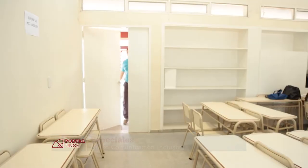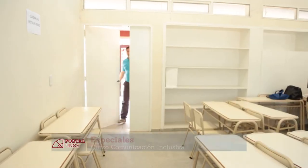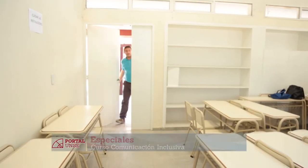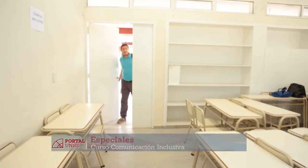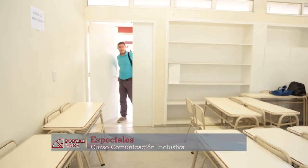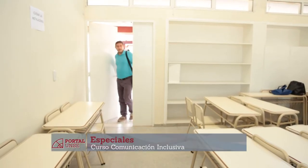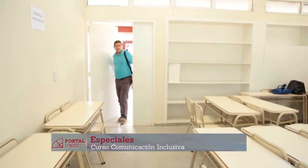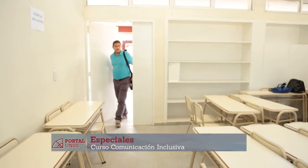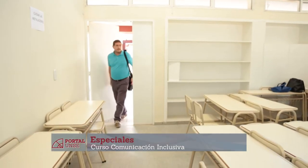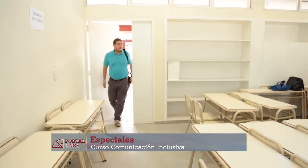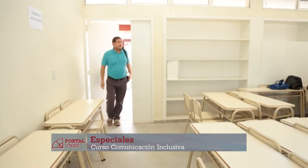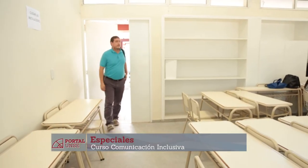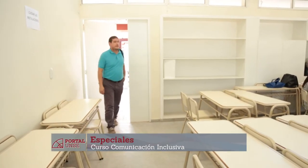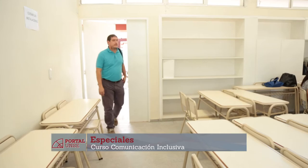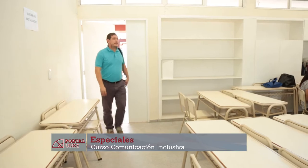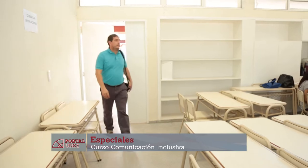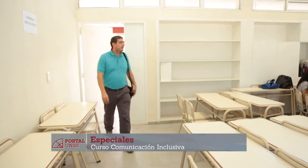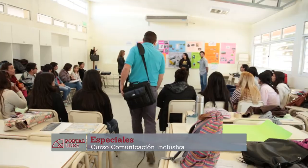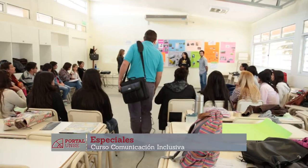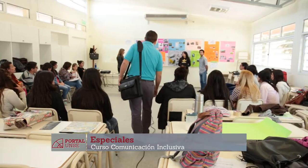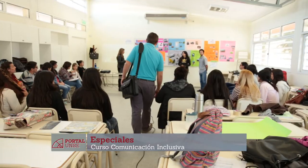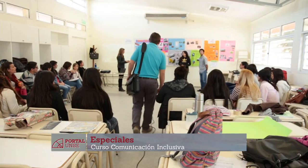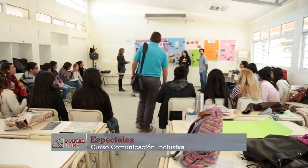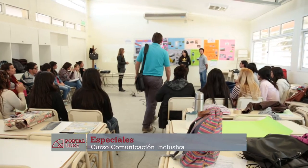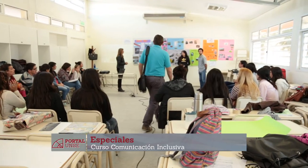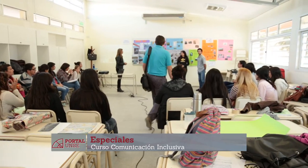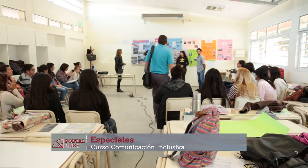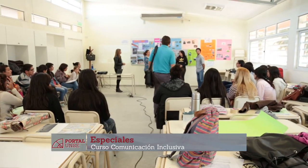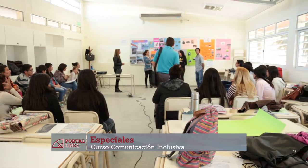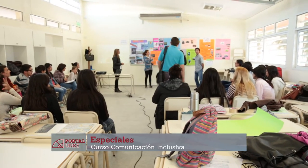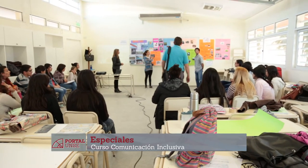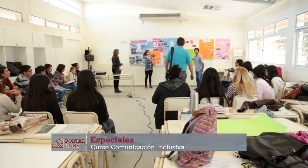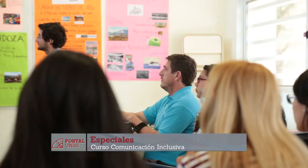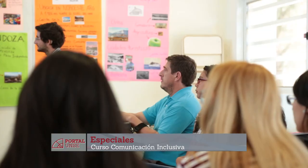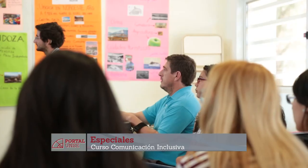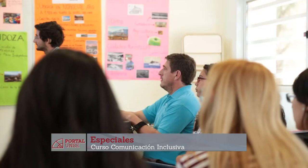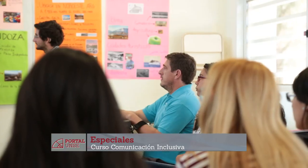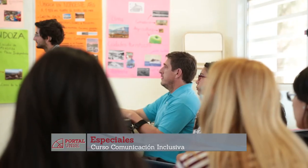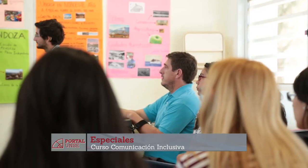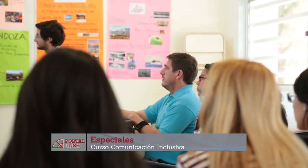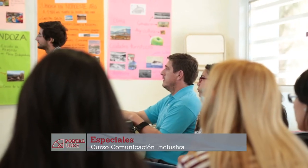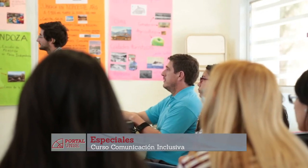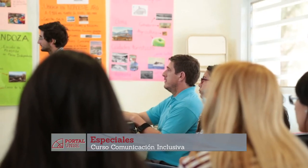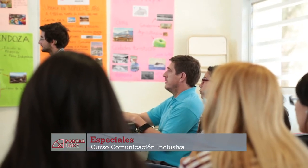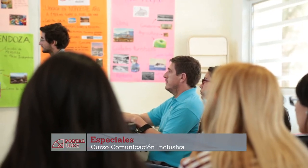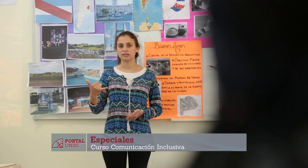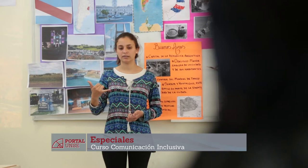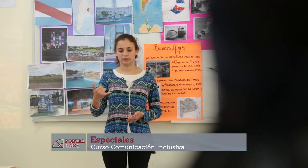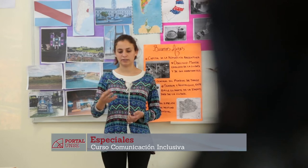conocí. La vestimenta en especial es colores oscuros, en realidad, pero es